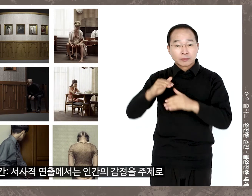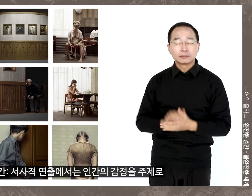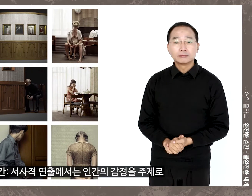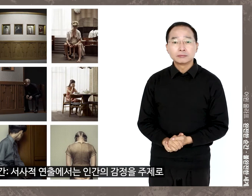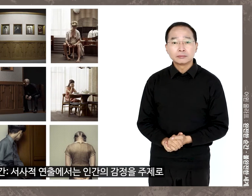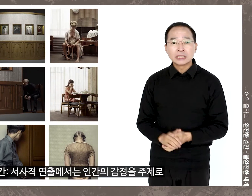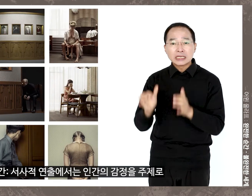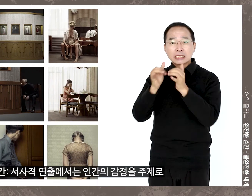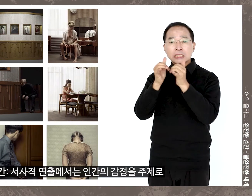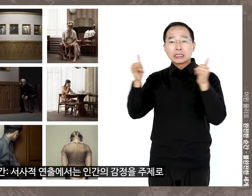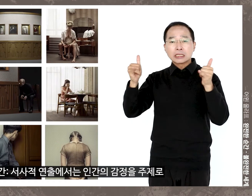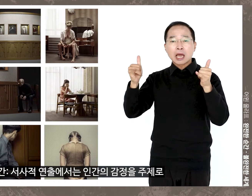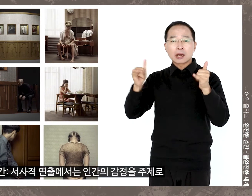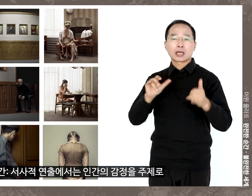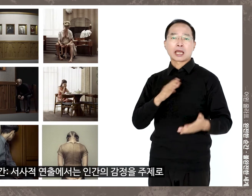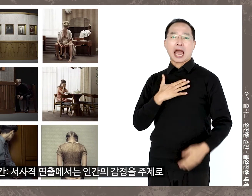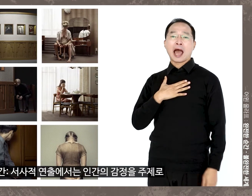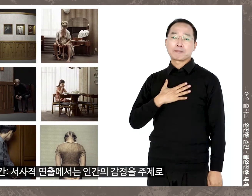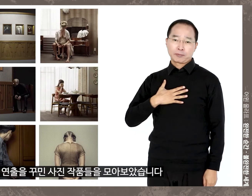인간의 감정을 주제로